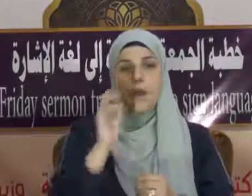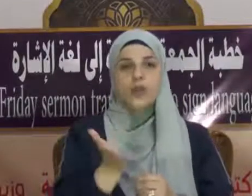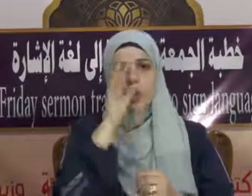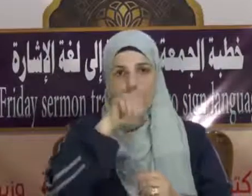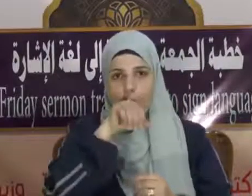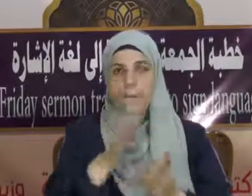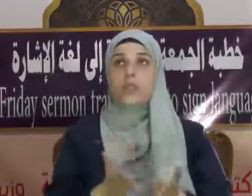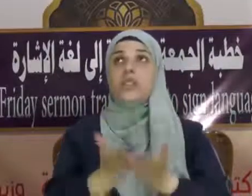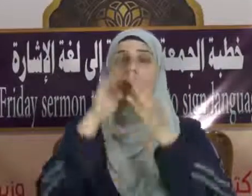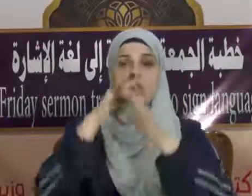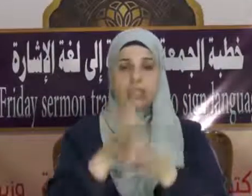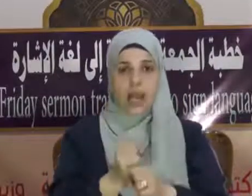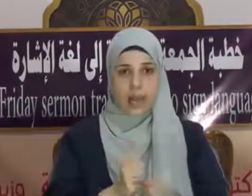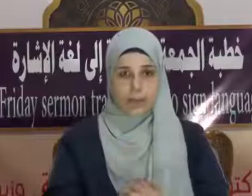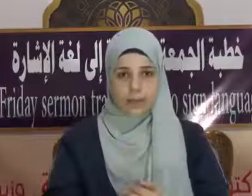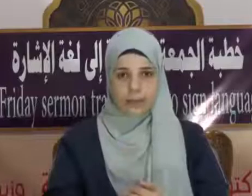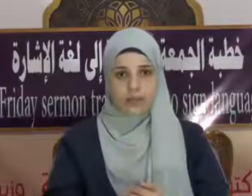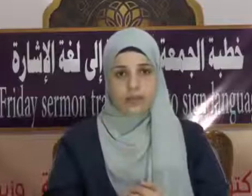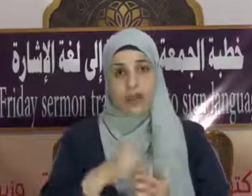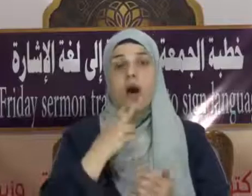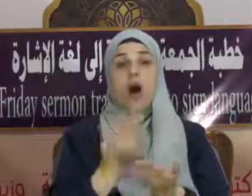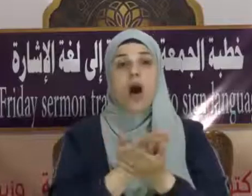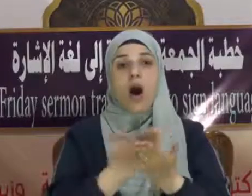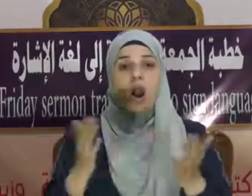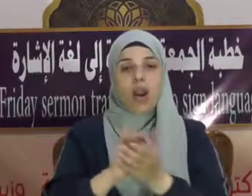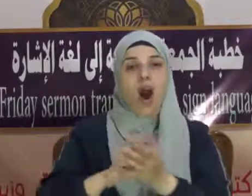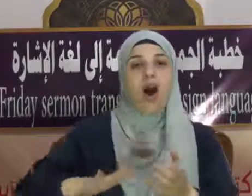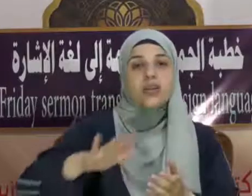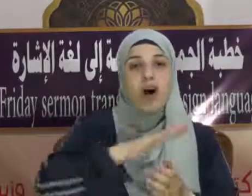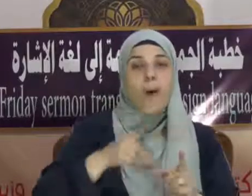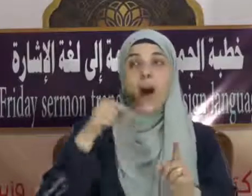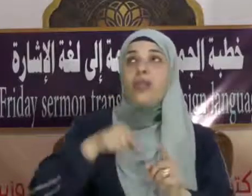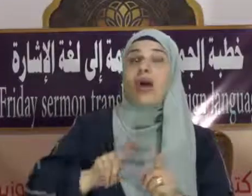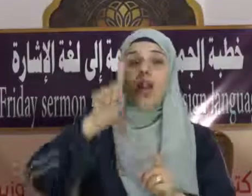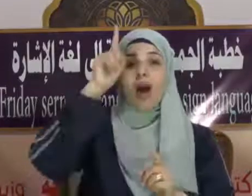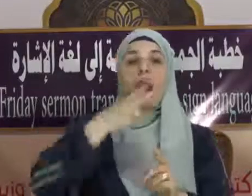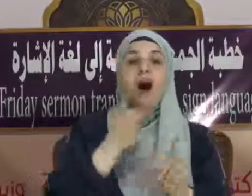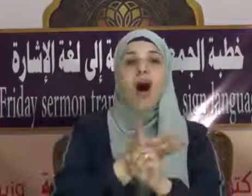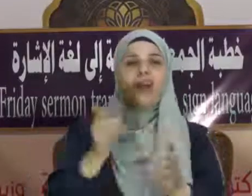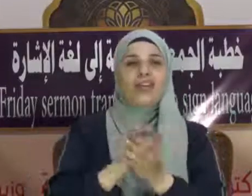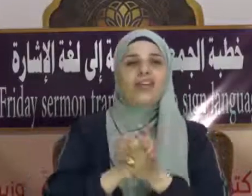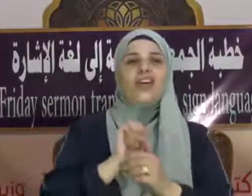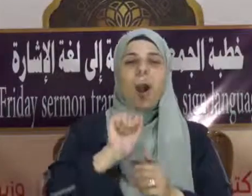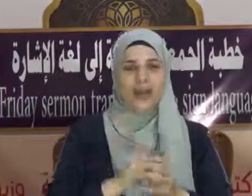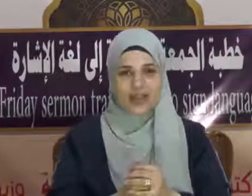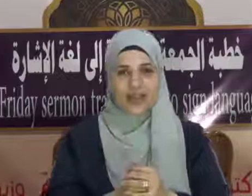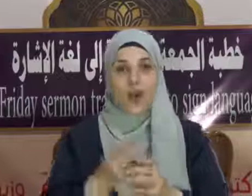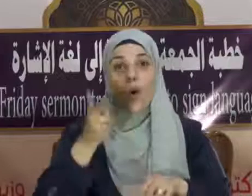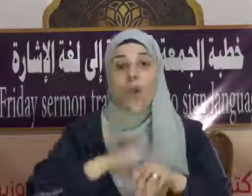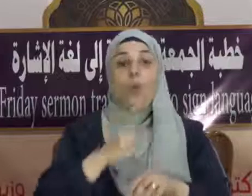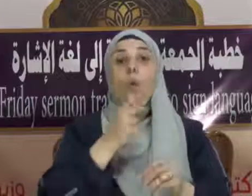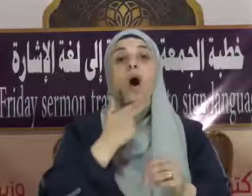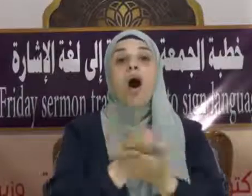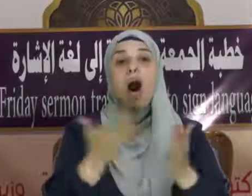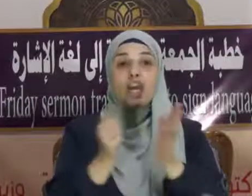صلى الله عليه وسلم: خير الأصحاب عند الله خيرهم لصاحبه، وخير